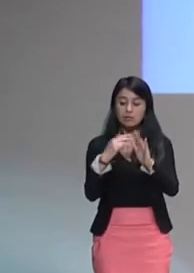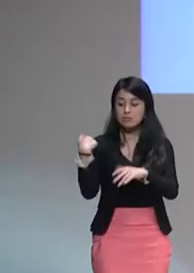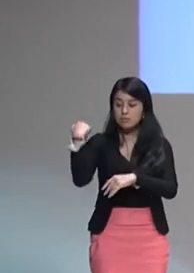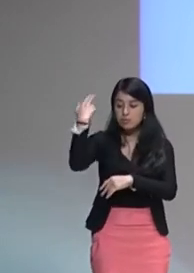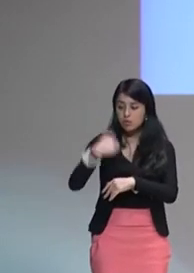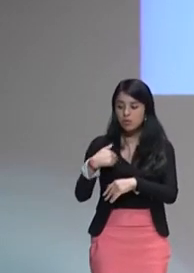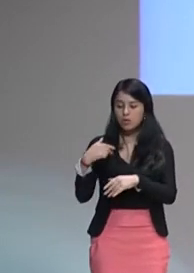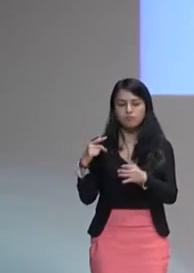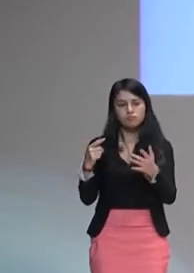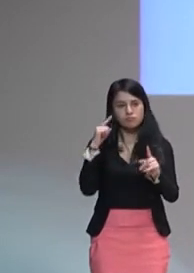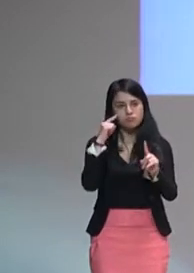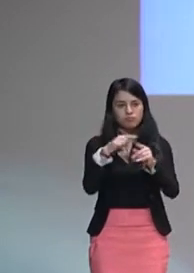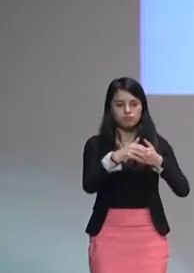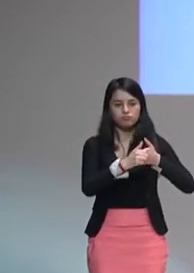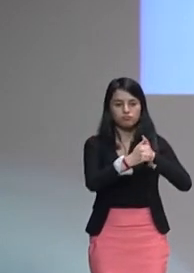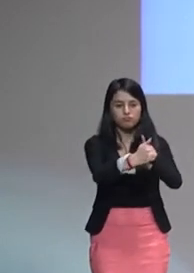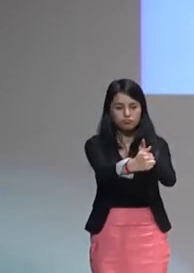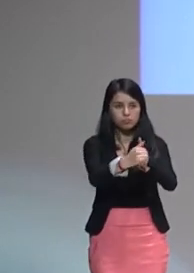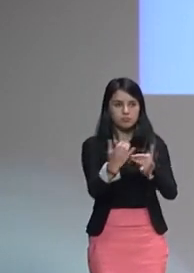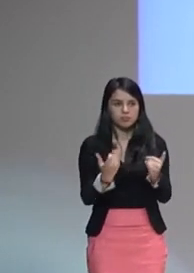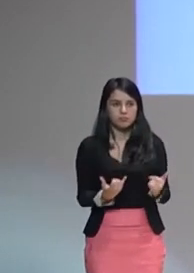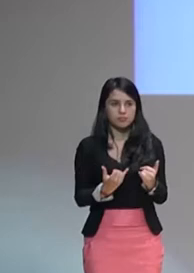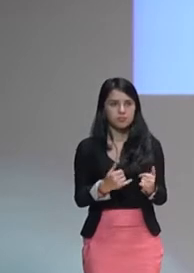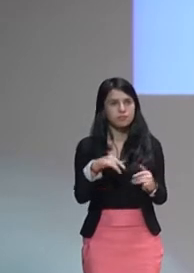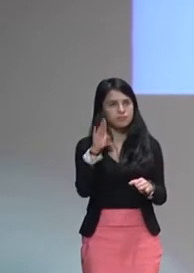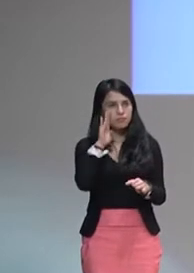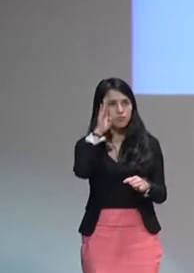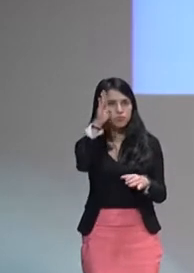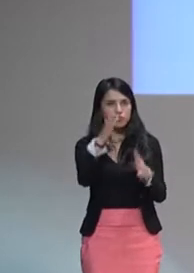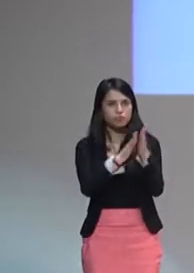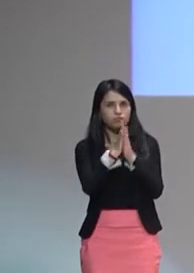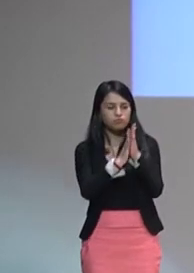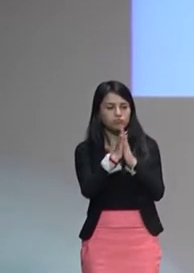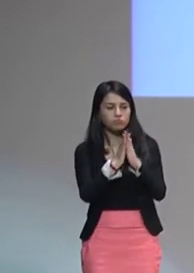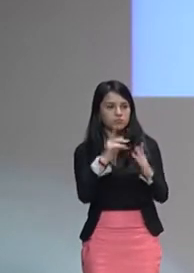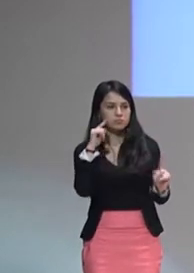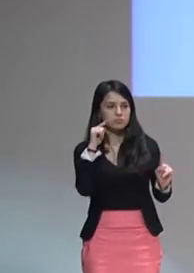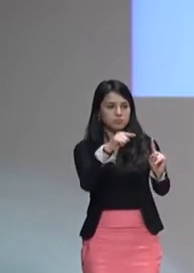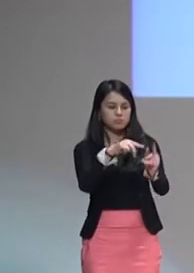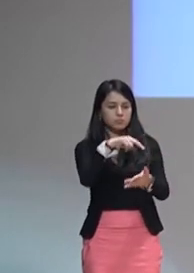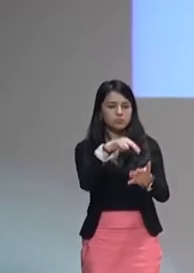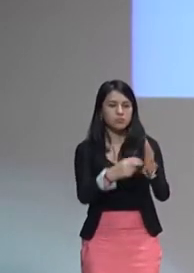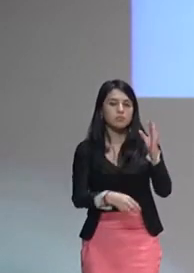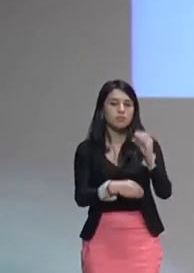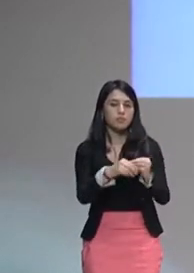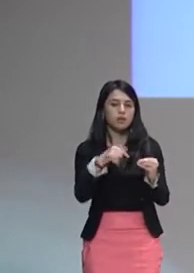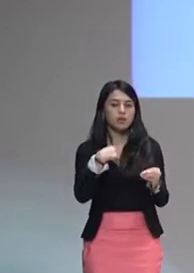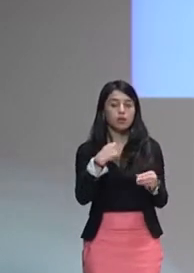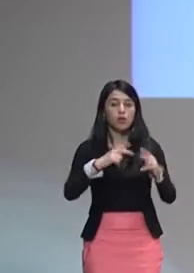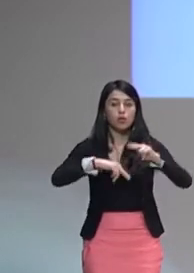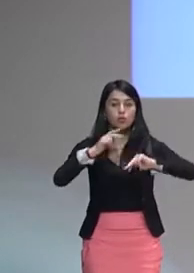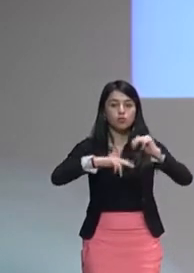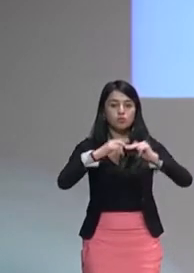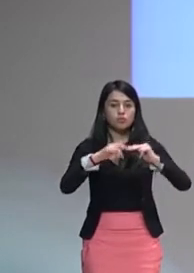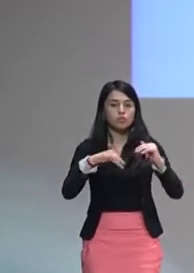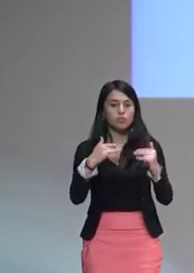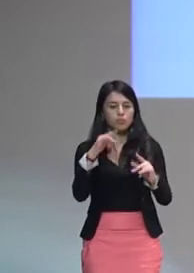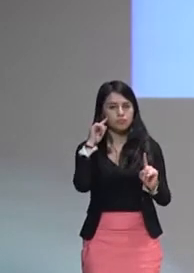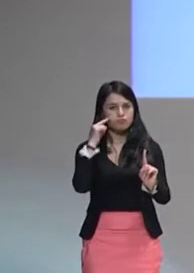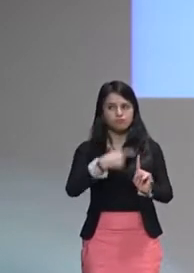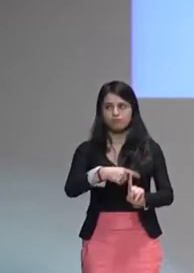poder orientarse en el presente y generar expectativas para el futuro y para construir una identidad